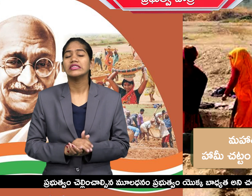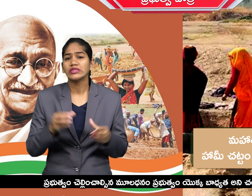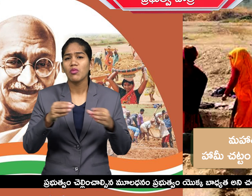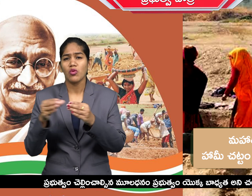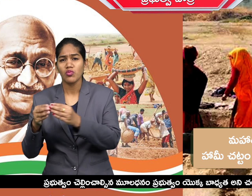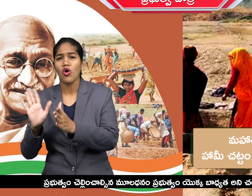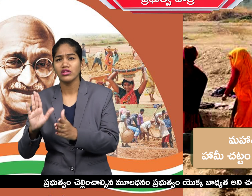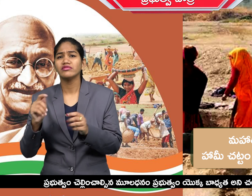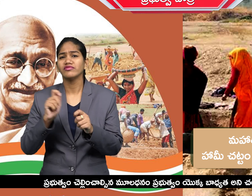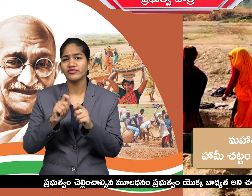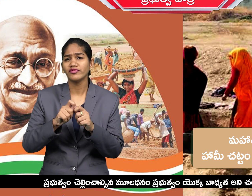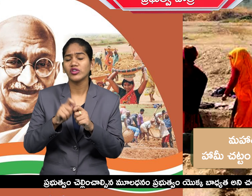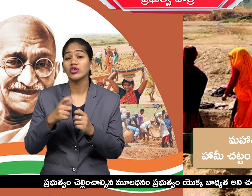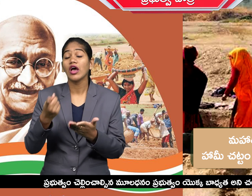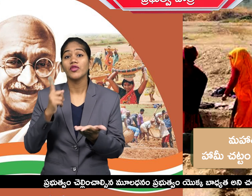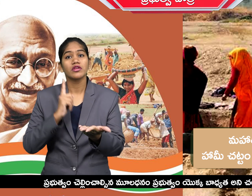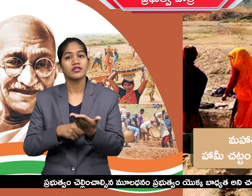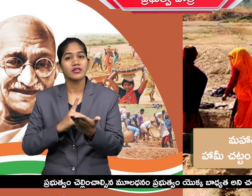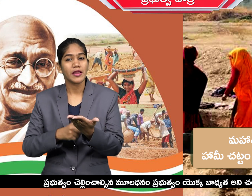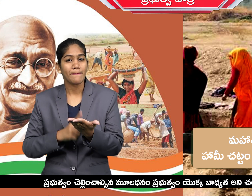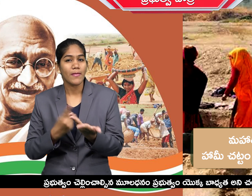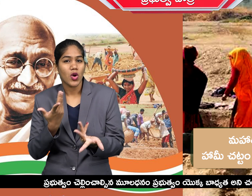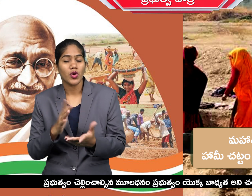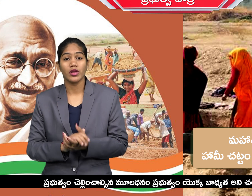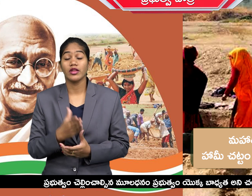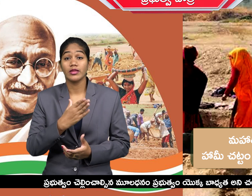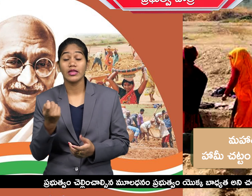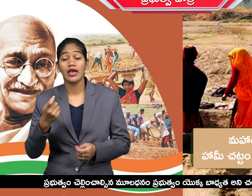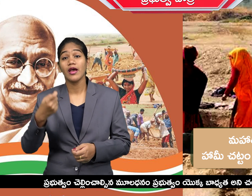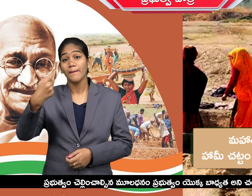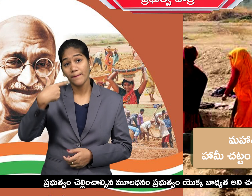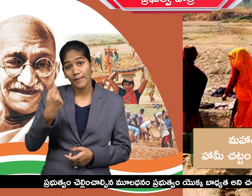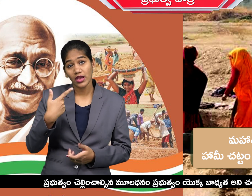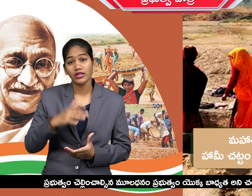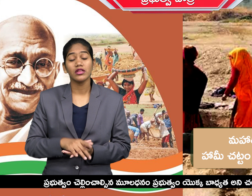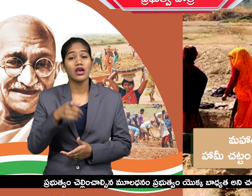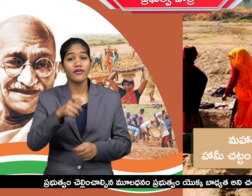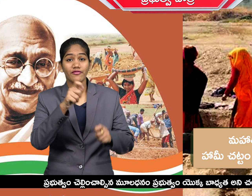ప్రభుత్వం యొక్క బాధ్యత అని చట్టం నిర్దేశిస్తుంది.